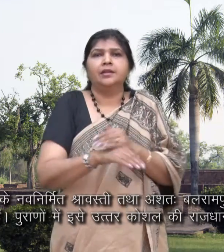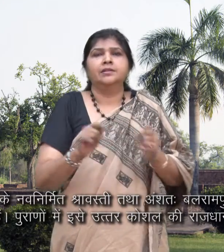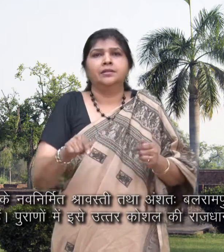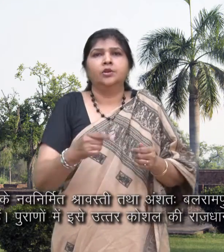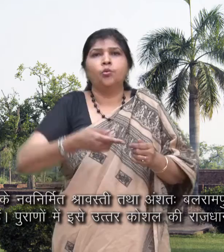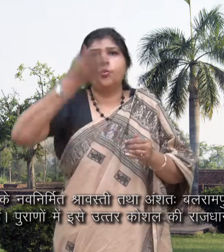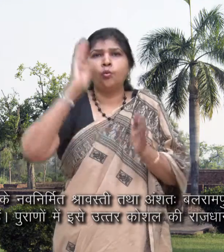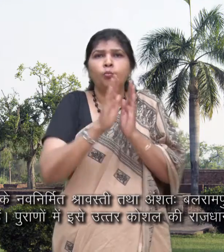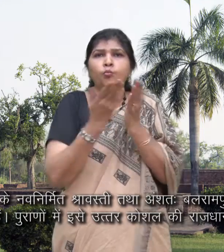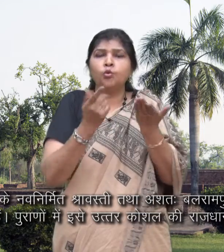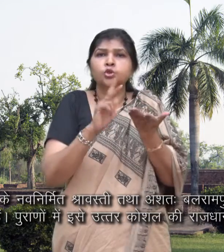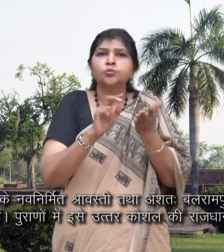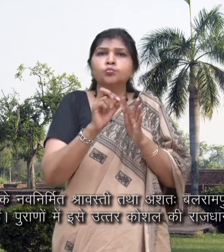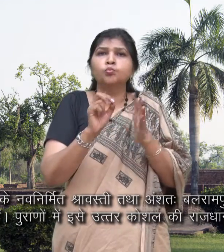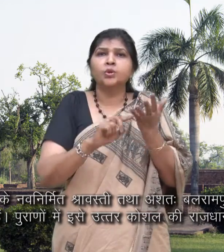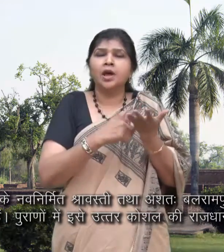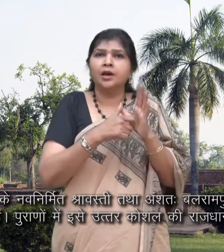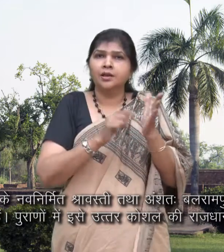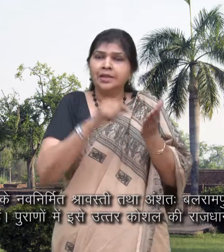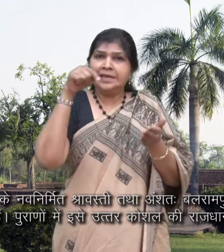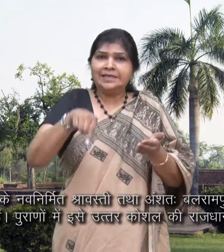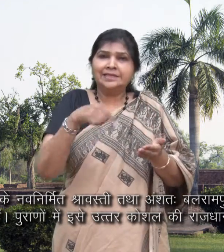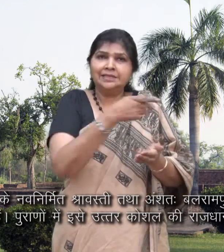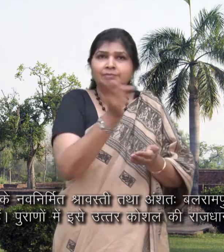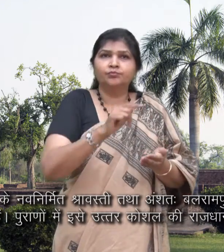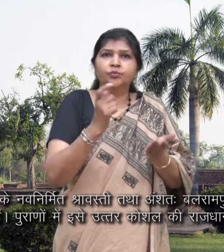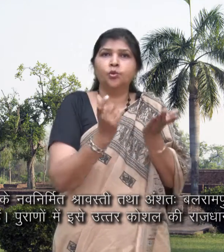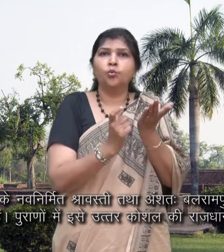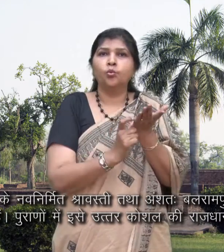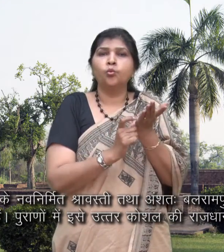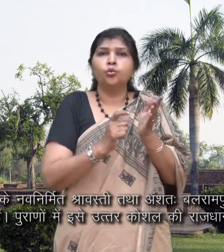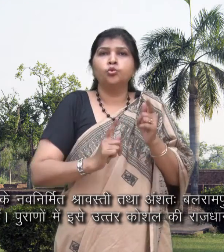पुराणों में इसे उत्तर कोशल की राजधानी कहा गया है।